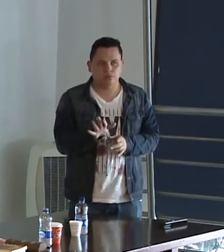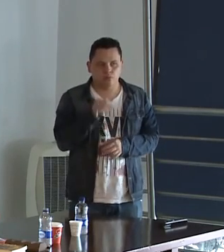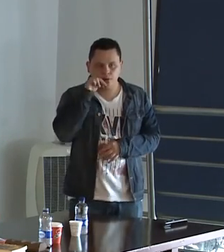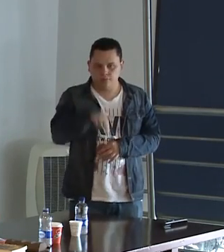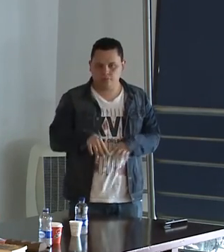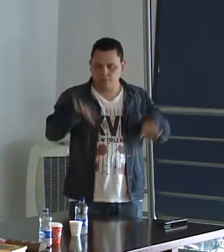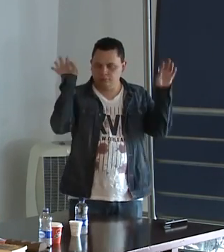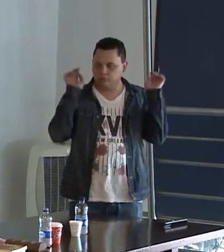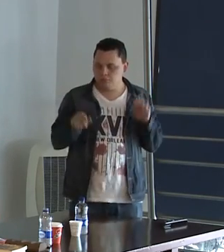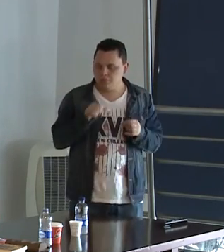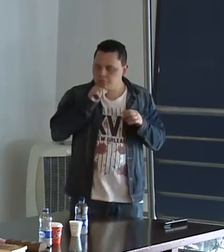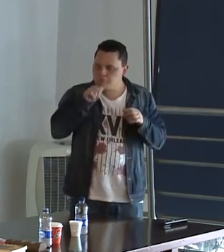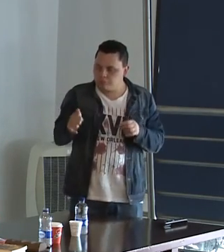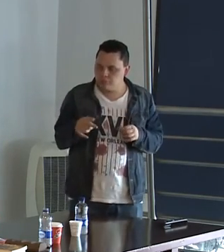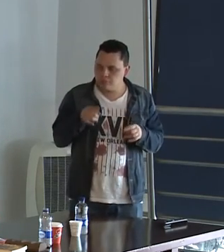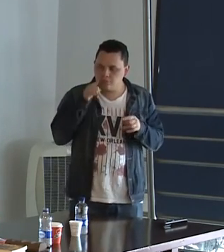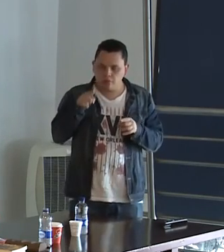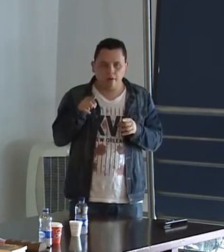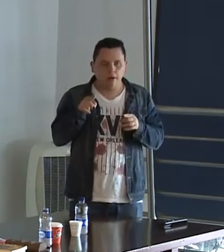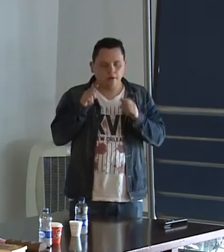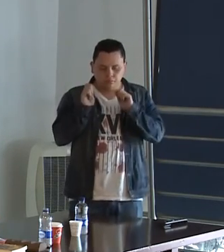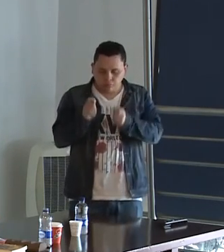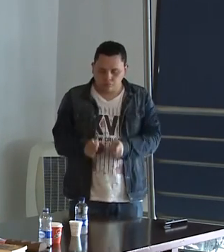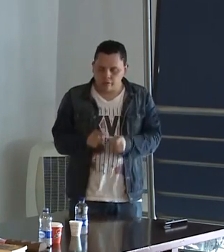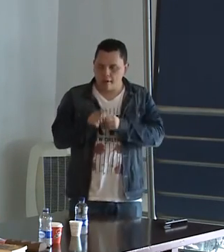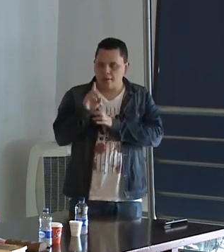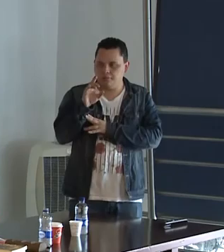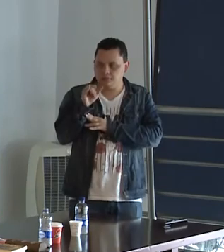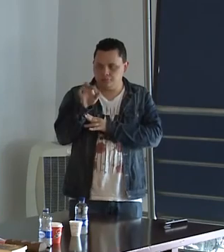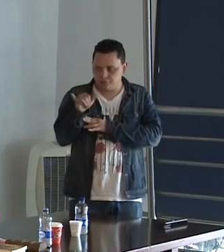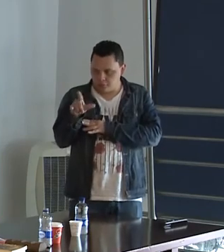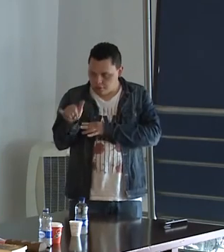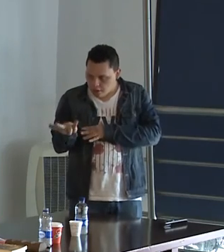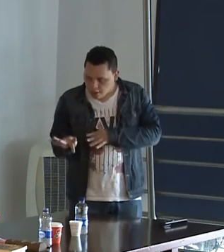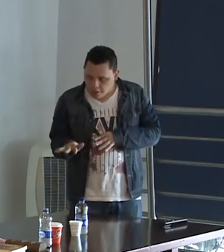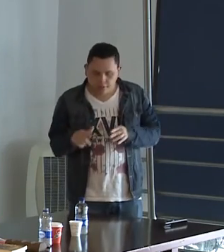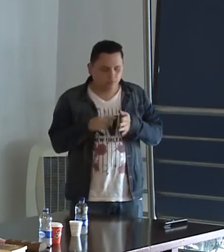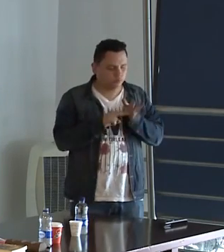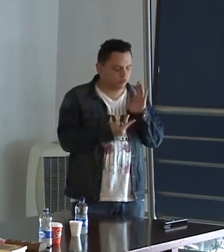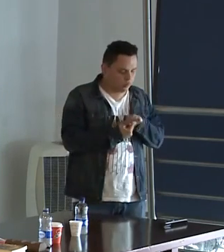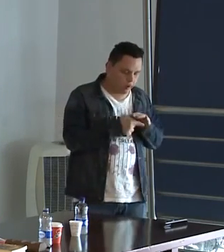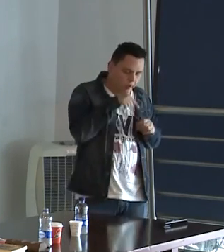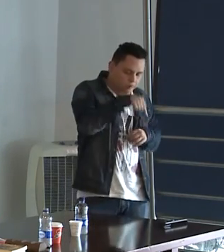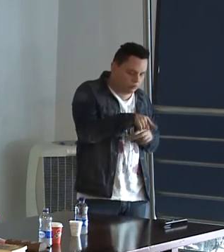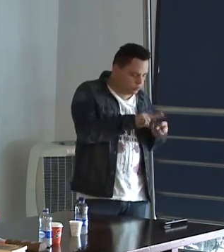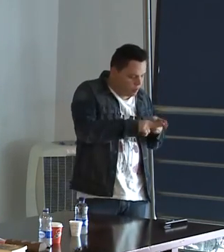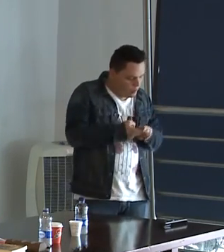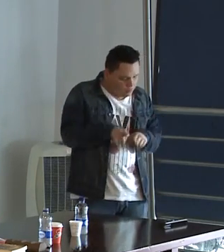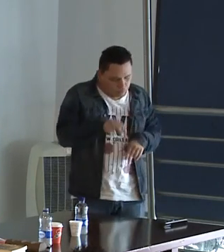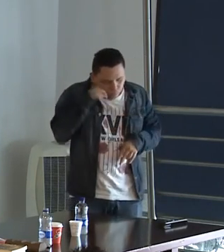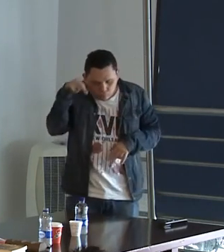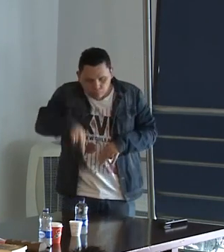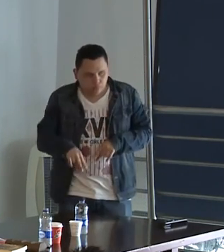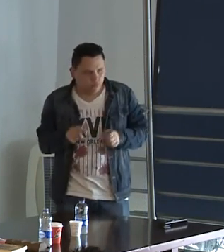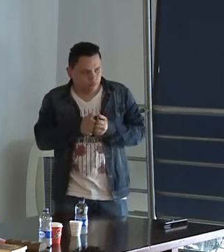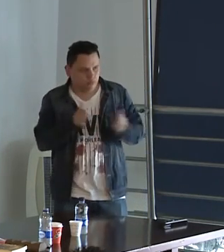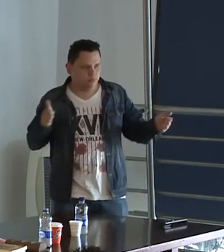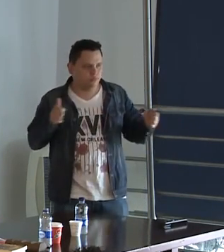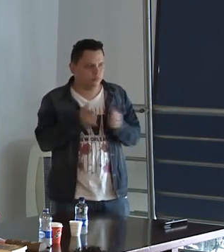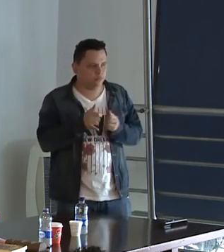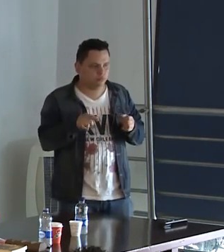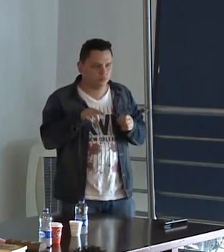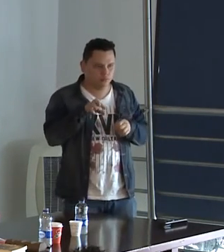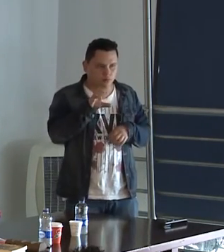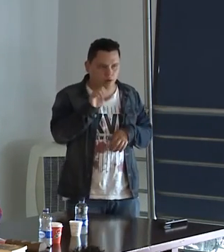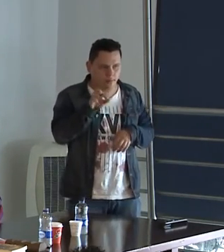peor de fetichización del capital, del fetichismo de la mercancía en relación con el ser humano, no hay que ese concepto de